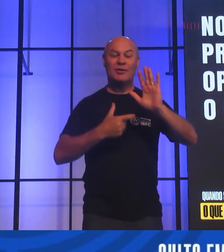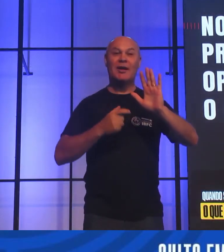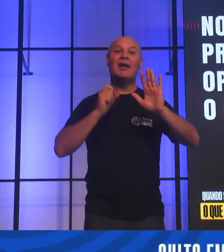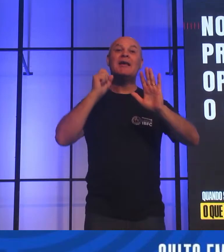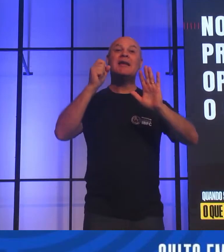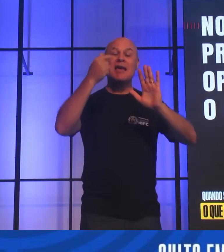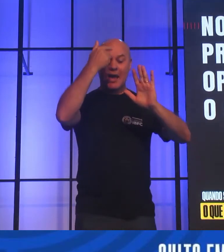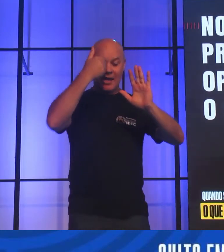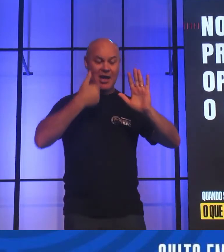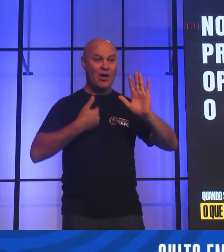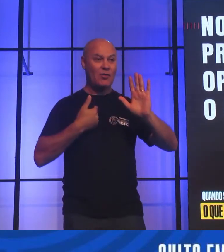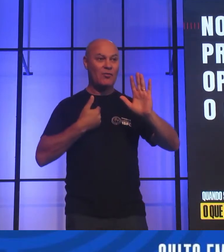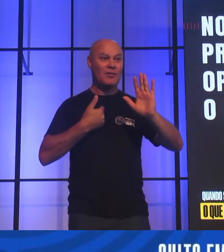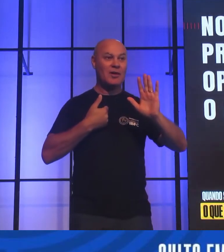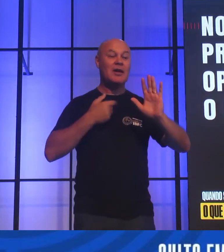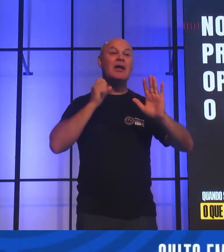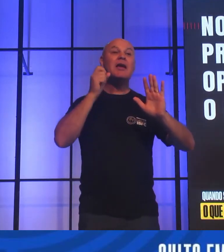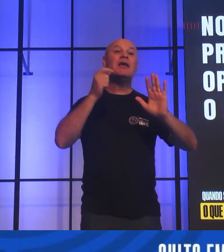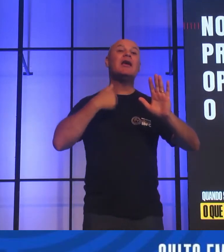acreditamos.